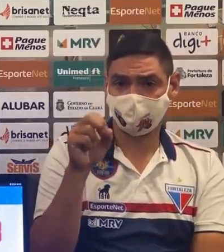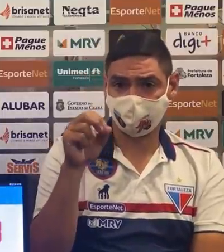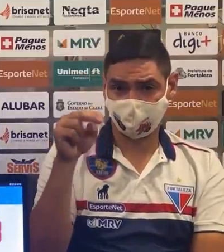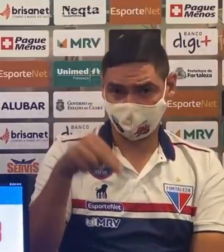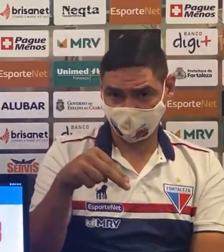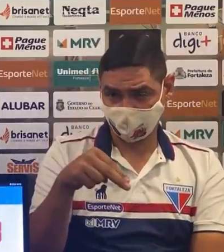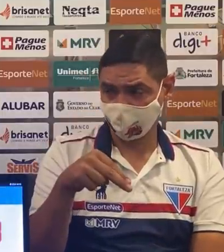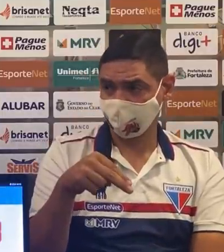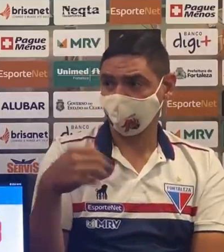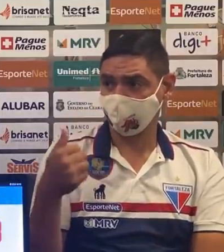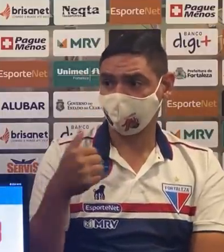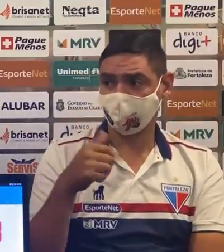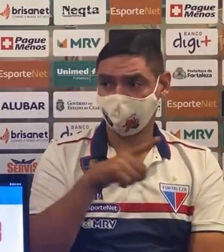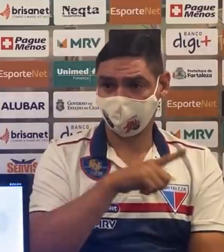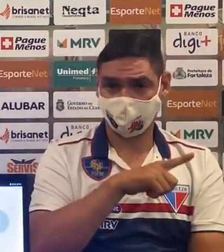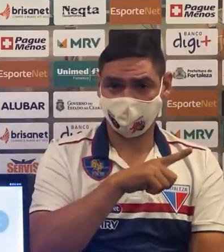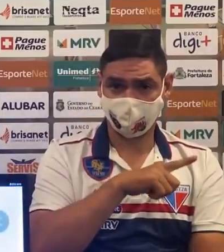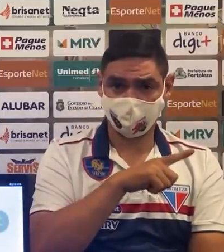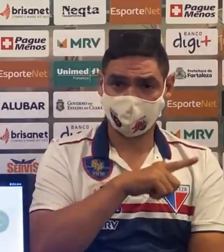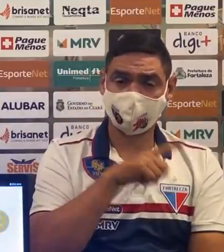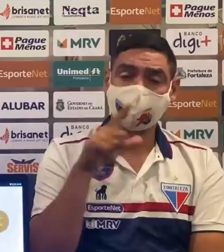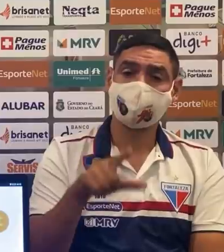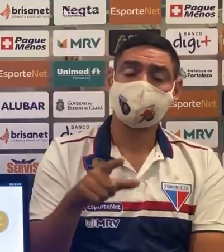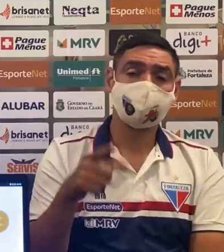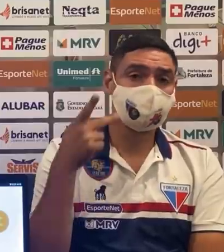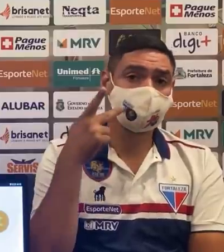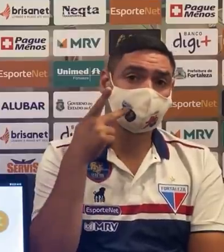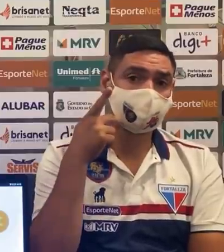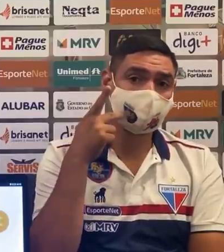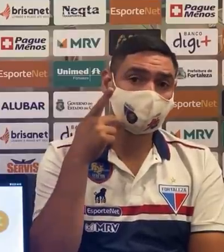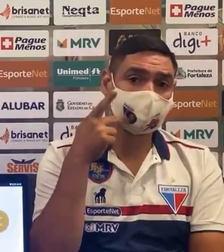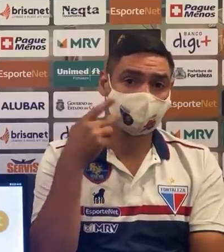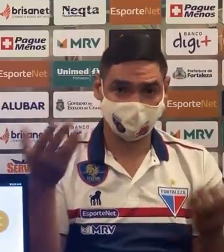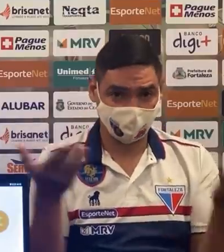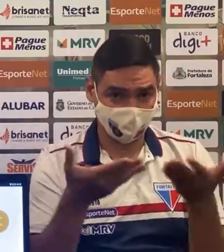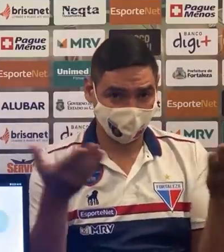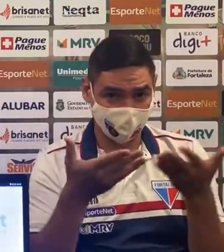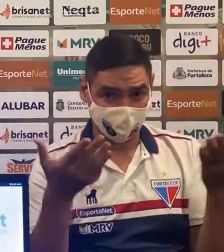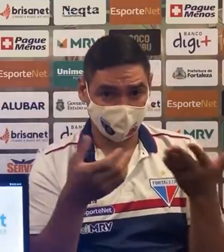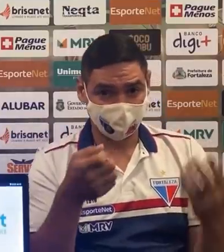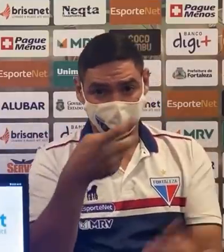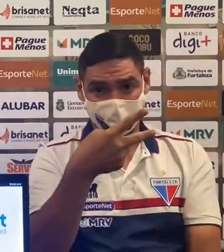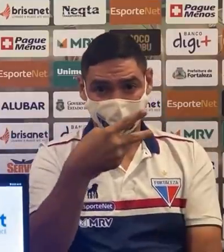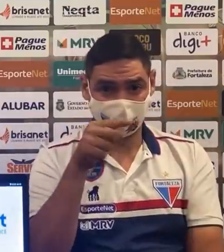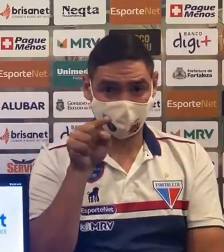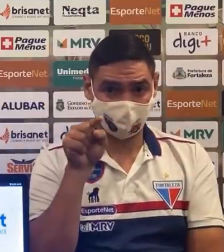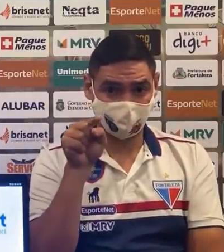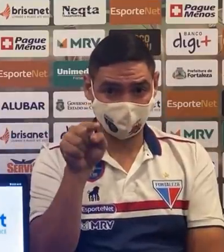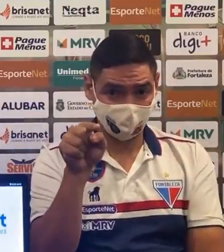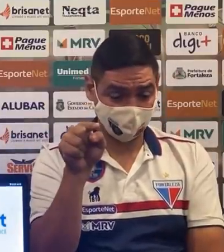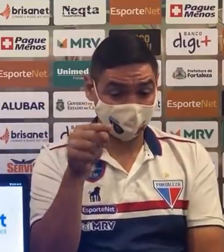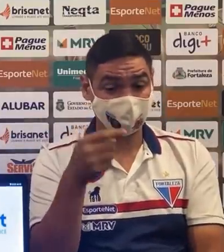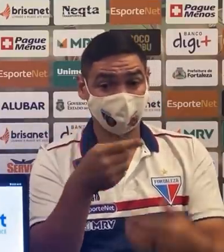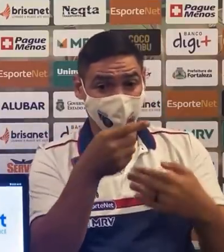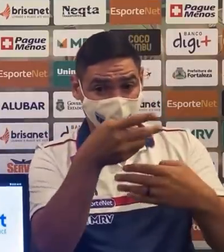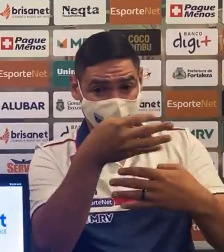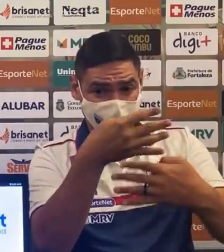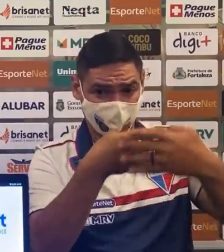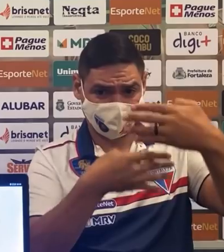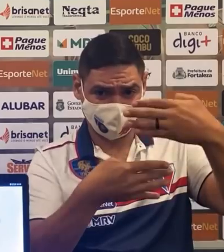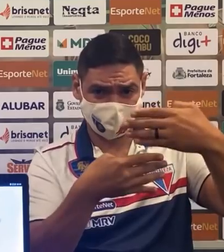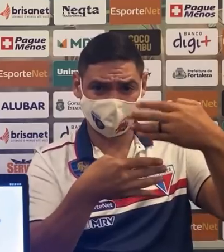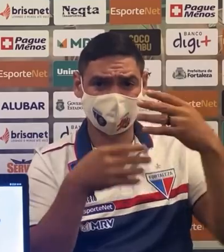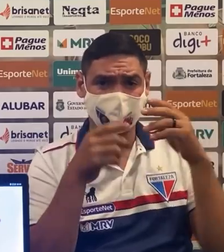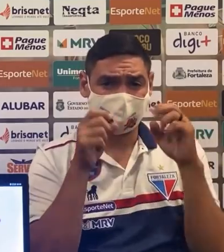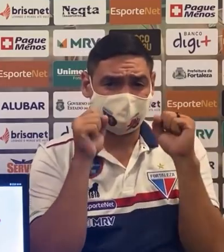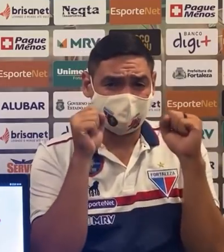Chamusca. Fortaleza, apenas 2 pontos da zona de rebaixamento. E o torcedor impaciente em relação a isso. O que explicar para o